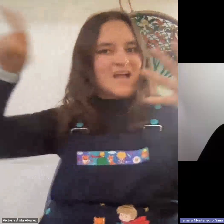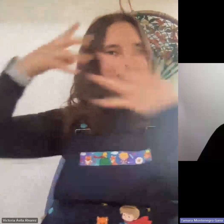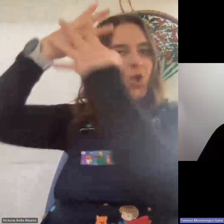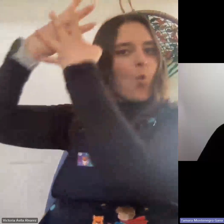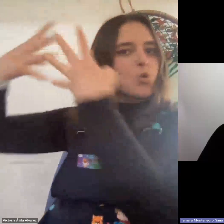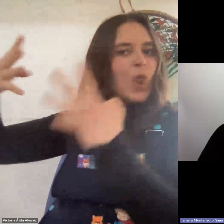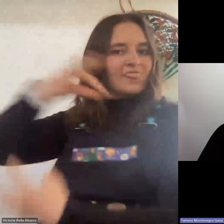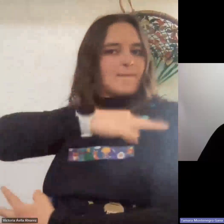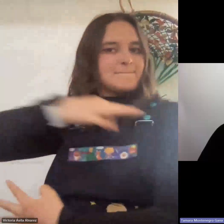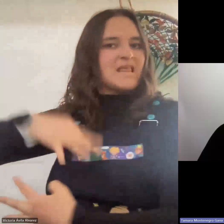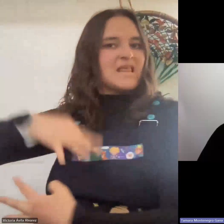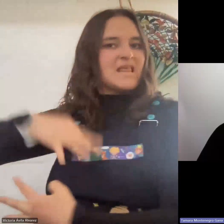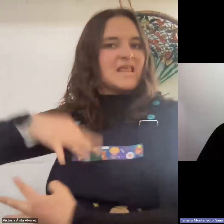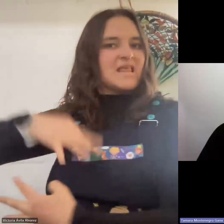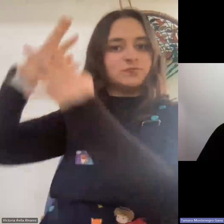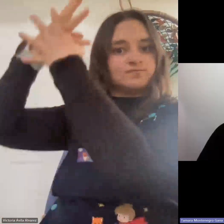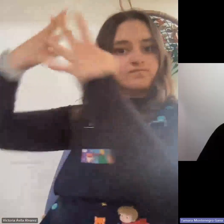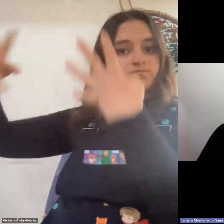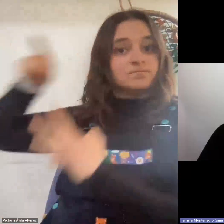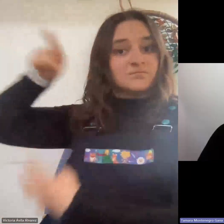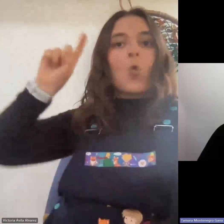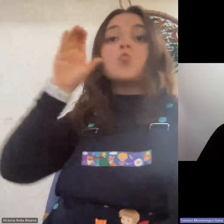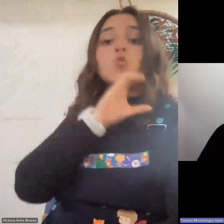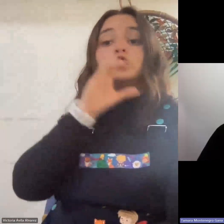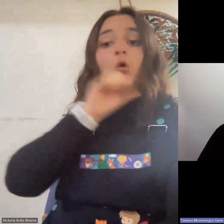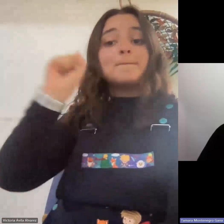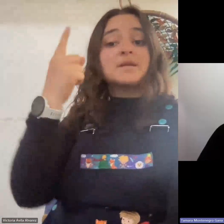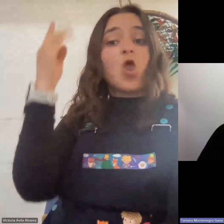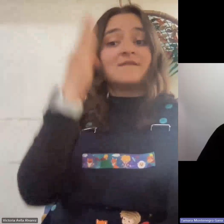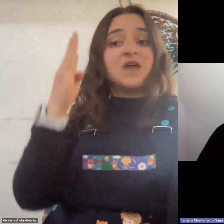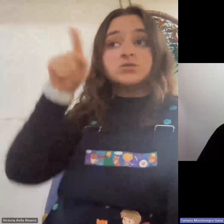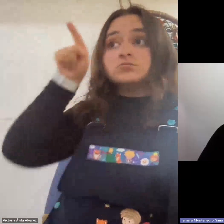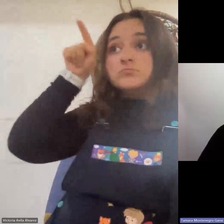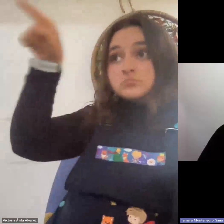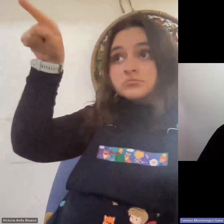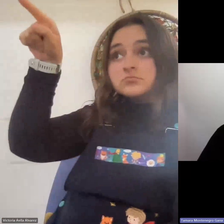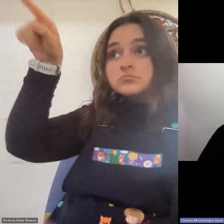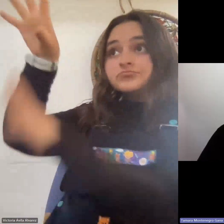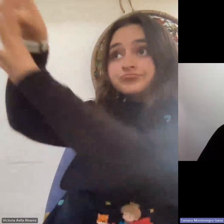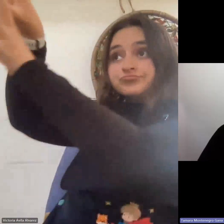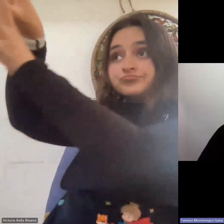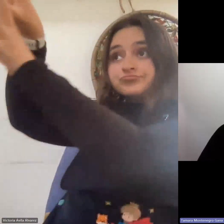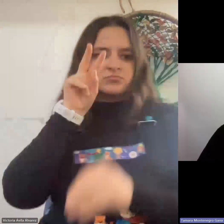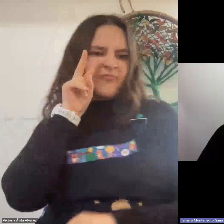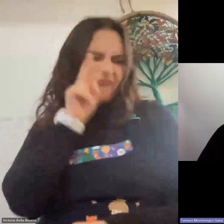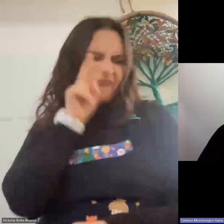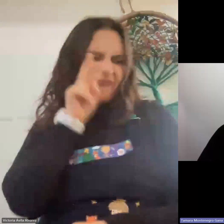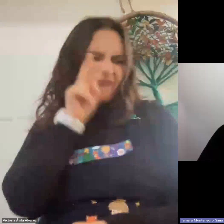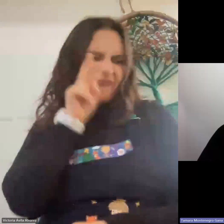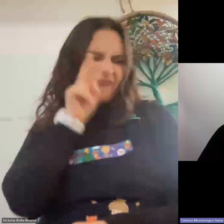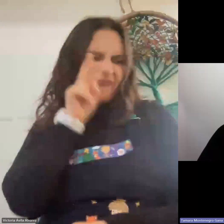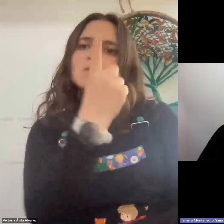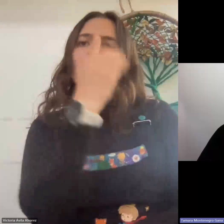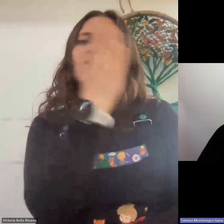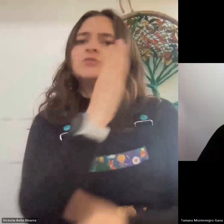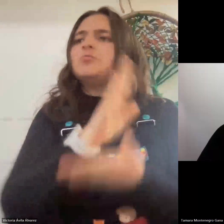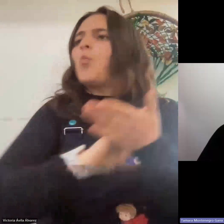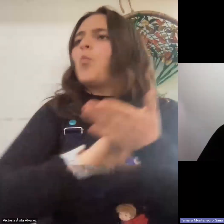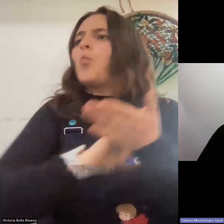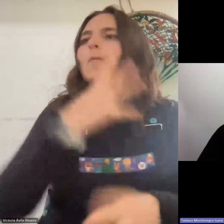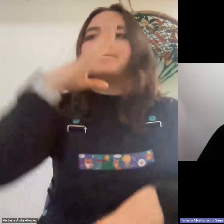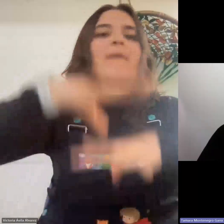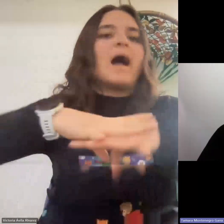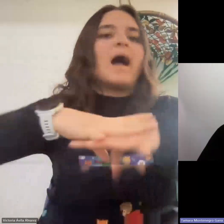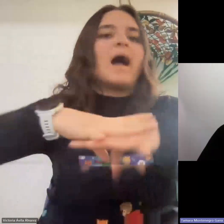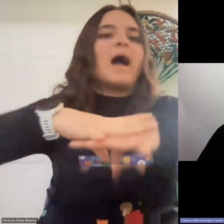señas? No. También tiene que respetar como la malla curricular, las asignaturas que tienen en el curso de primero básico en este caso,